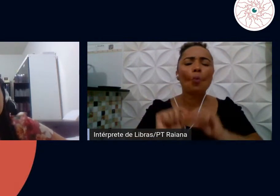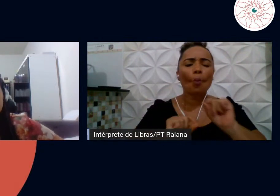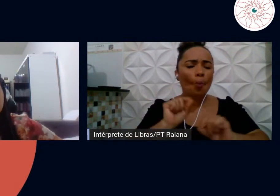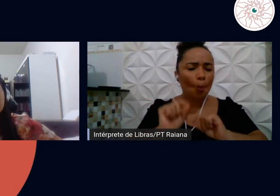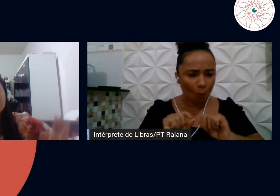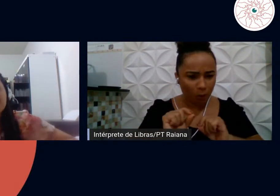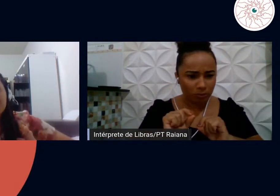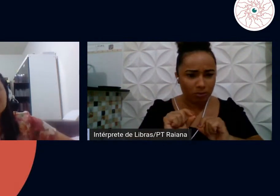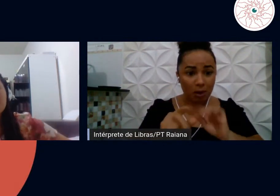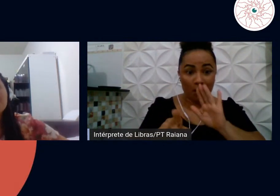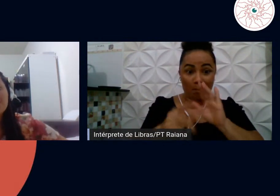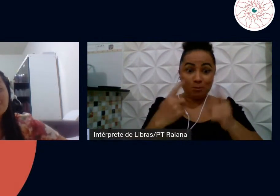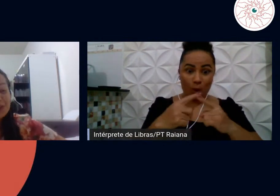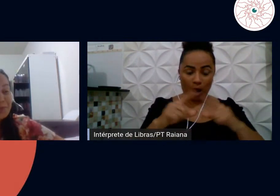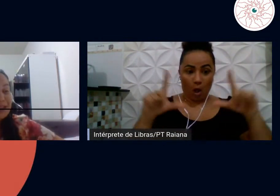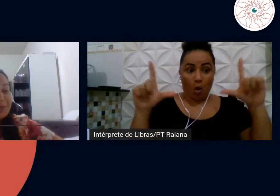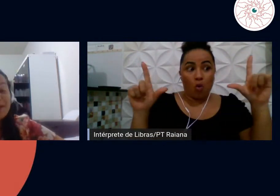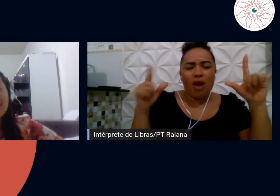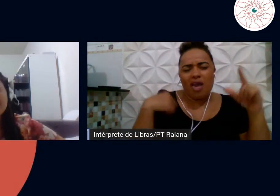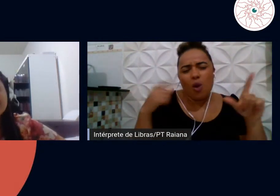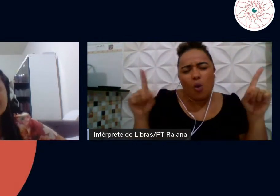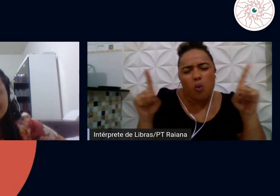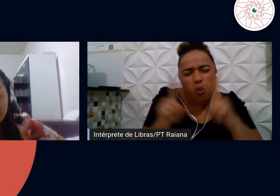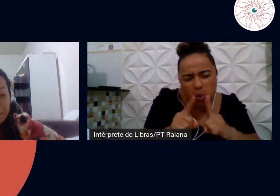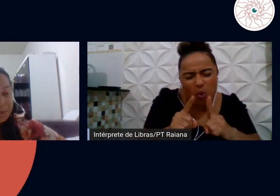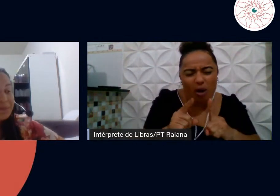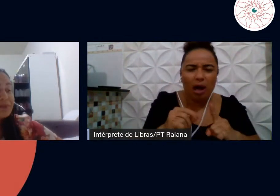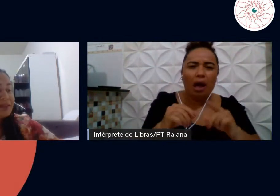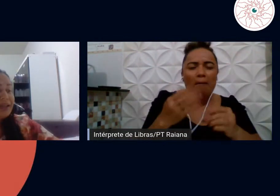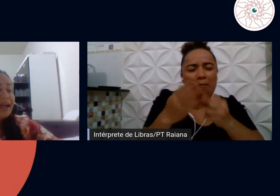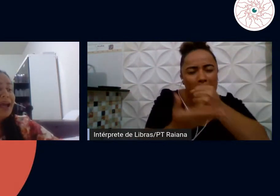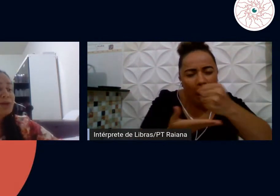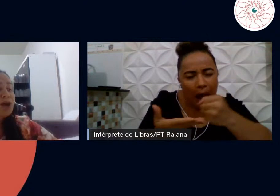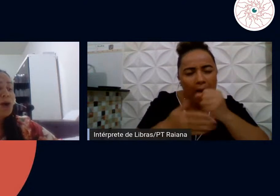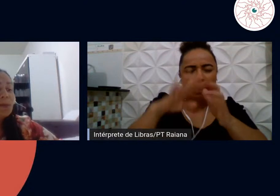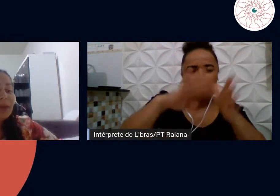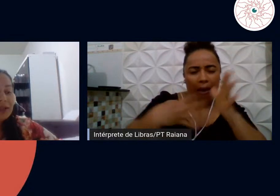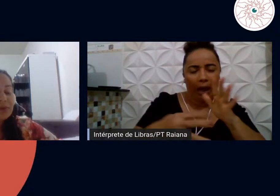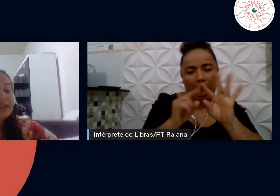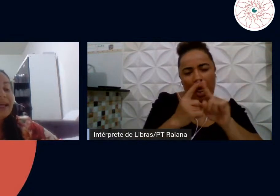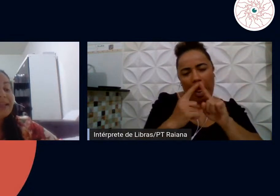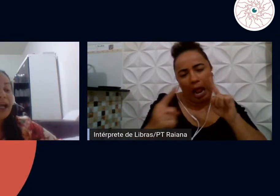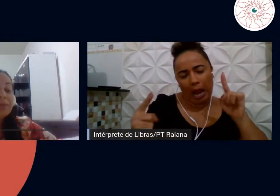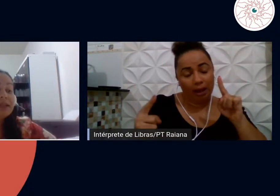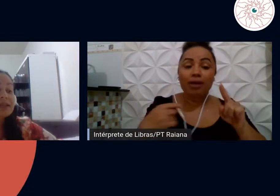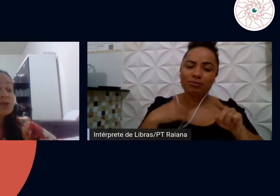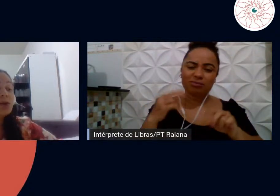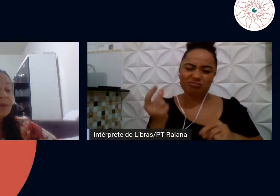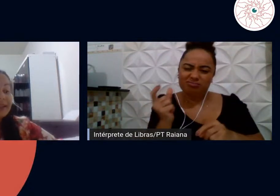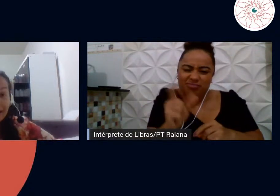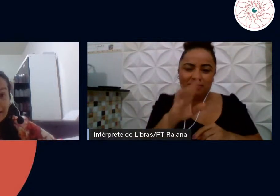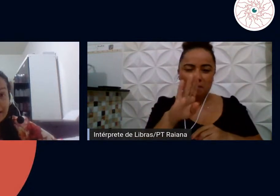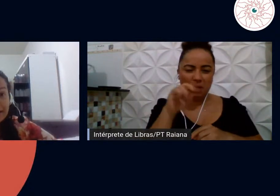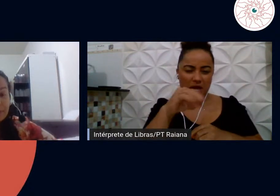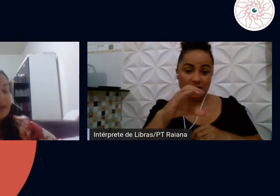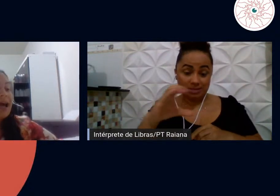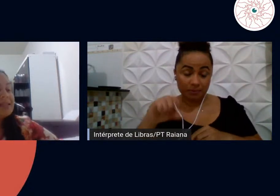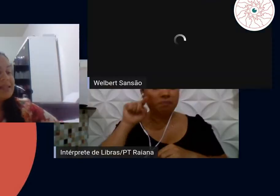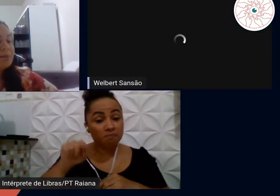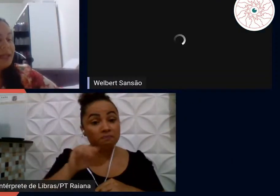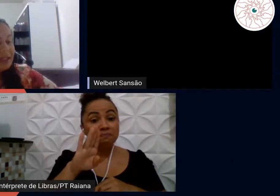curricular, que para diminuir o tamanho, eu vou chamar de BNCC. É um documento que determina as